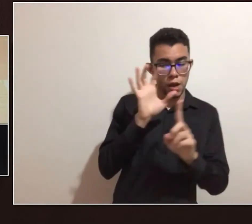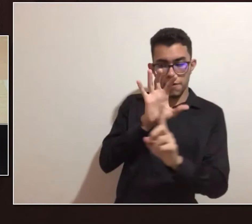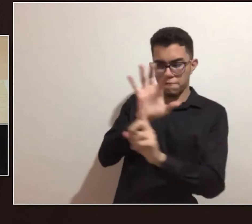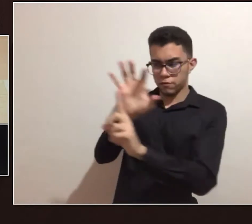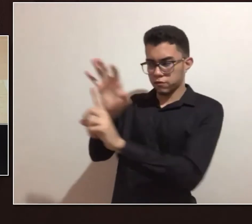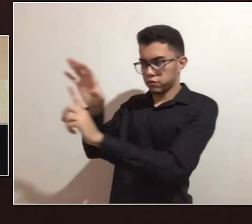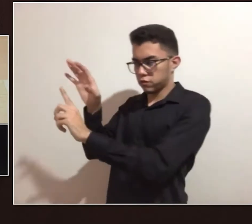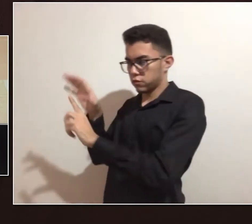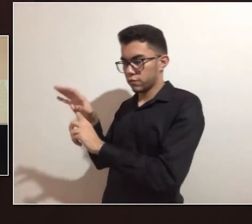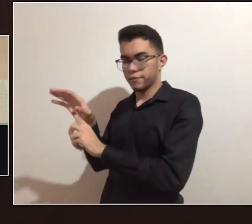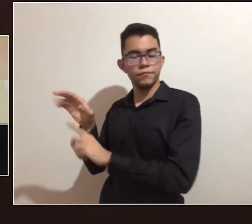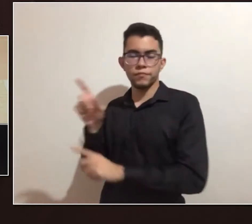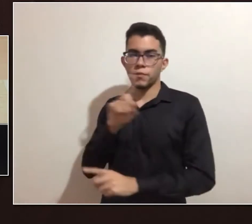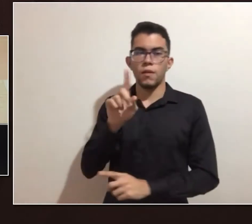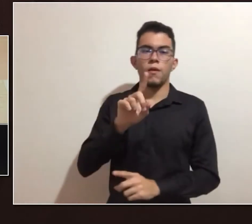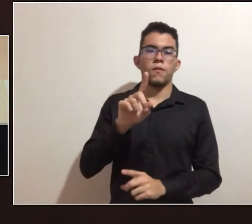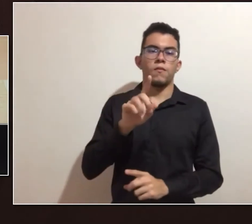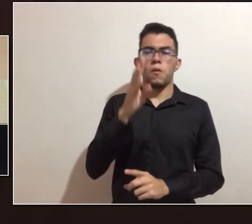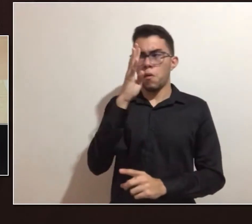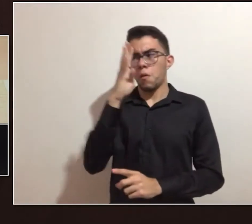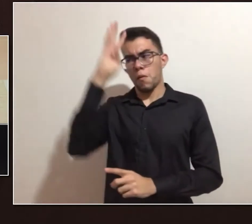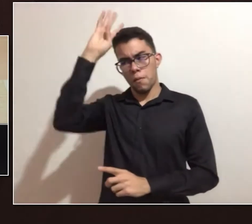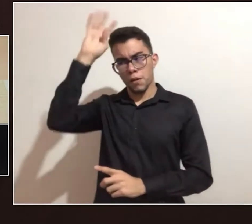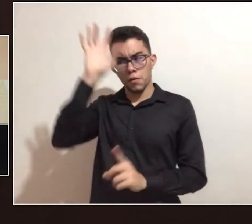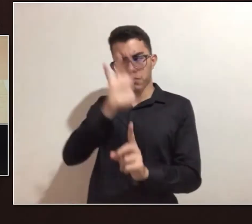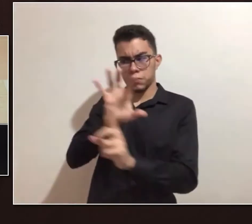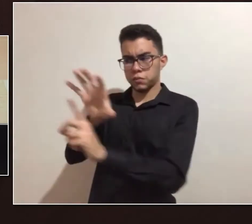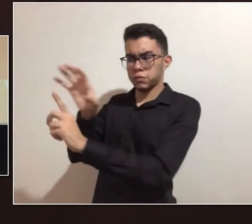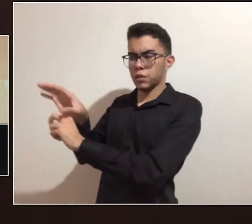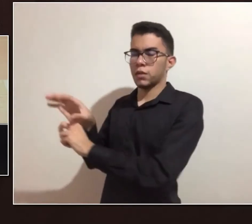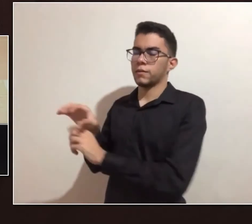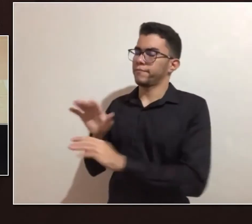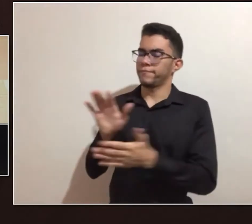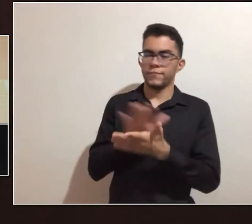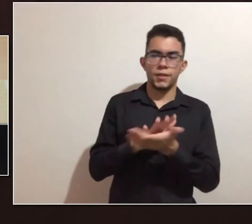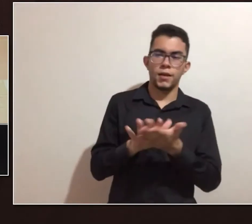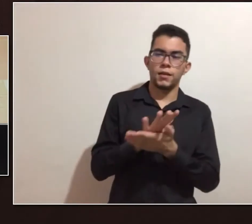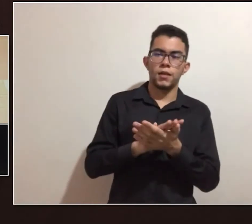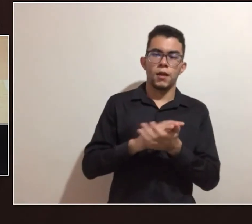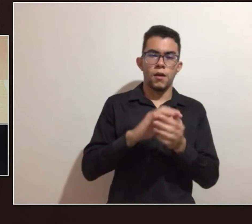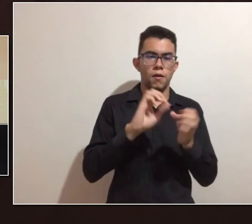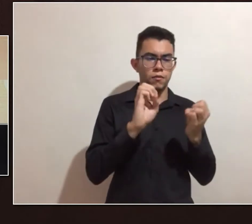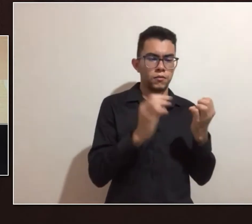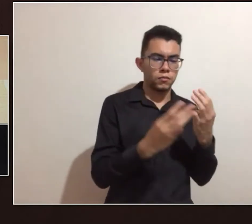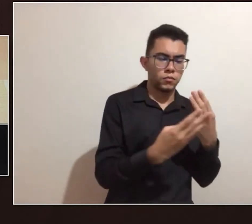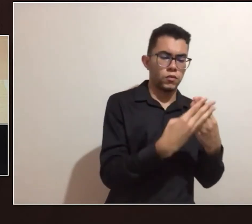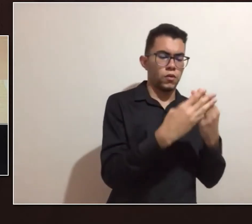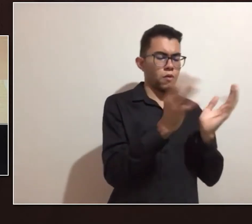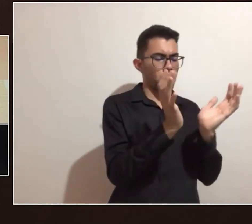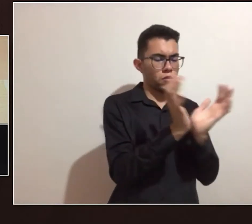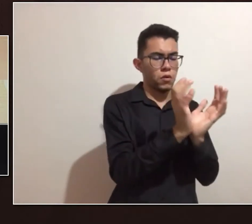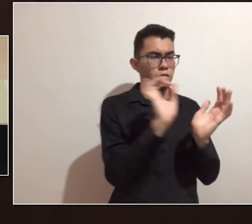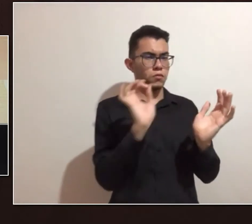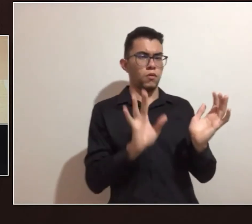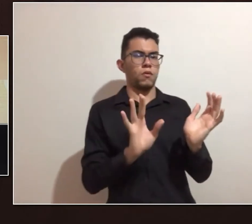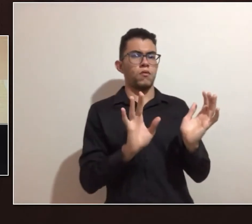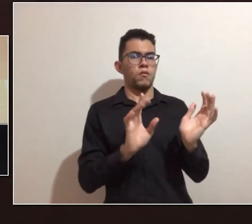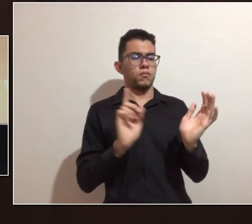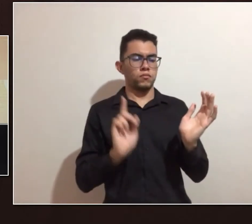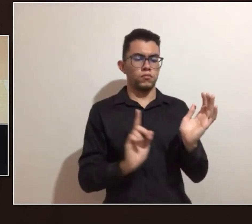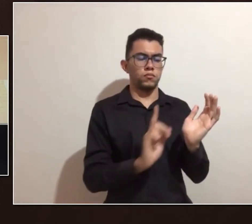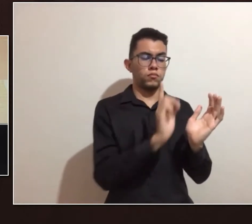sociedade romana, certo? Tá? Judaísmo, se você quer aderir, se você quer adotar o judaísmo, você pode